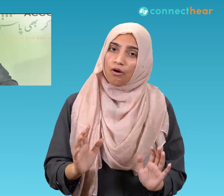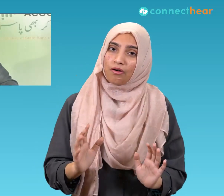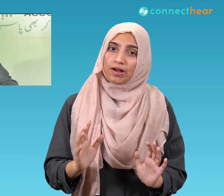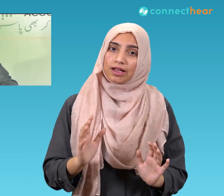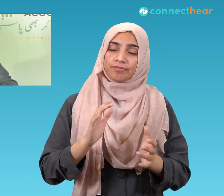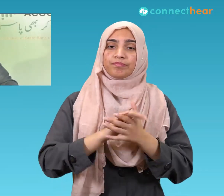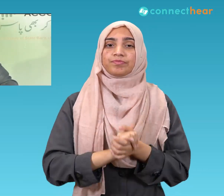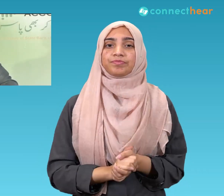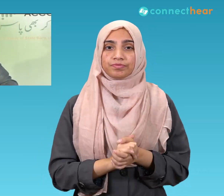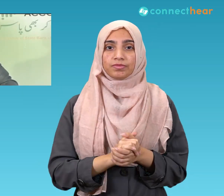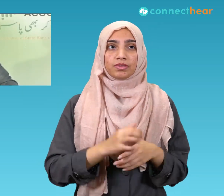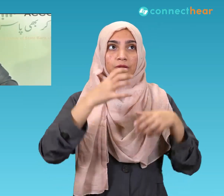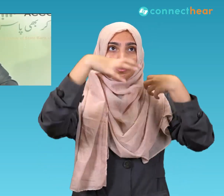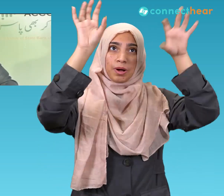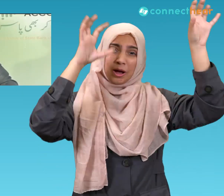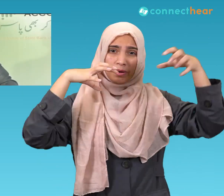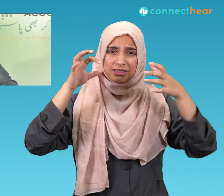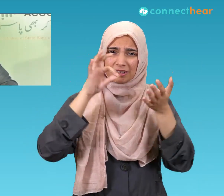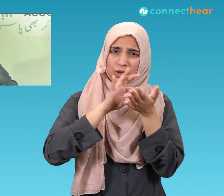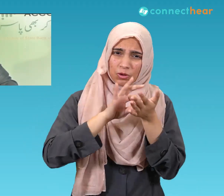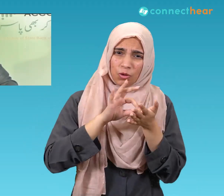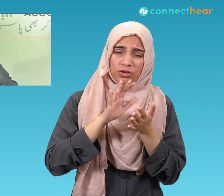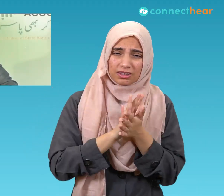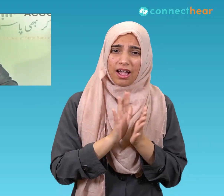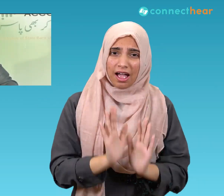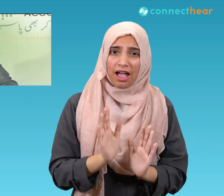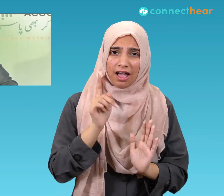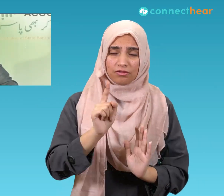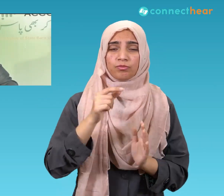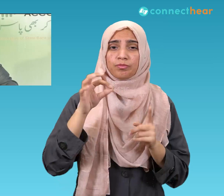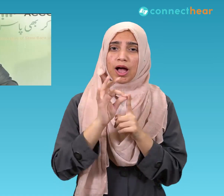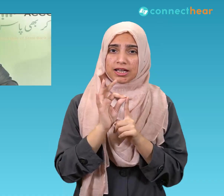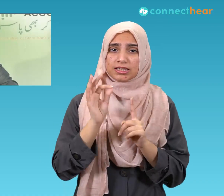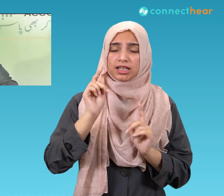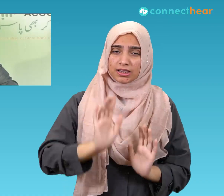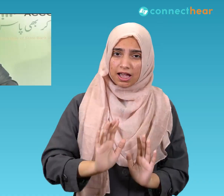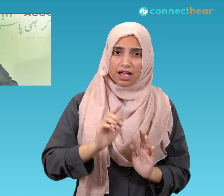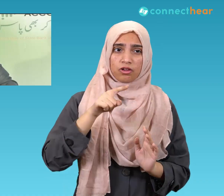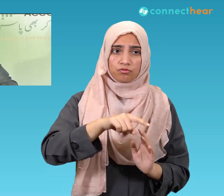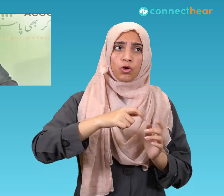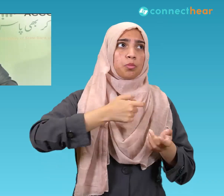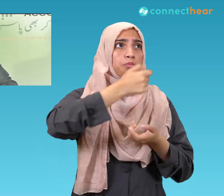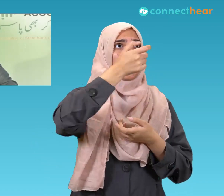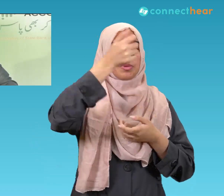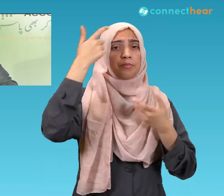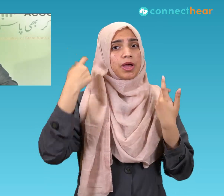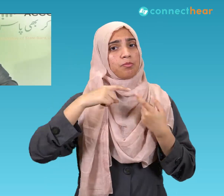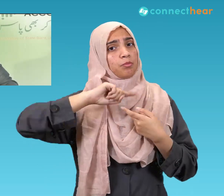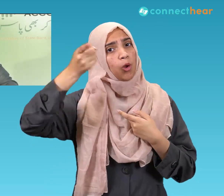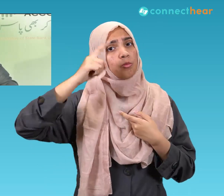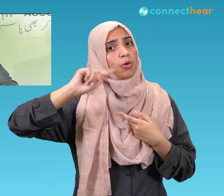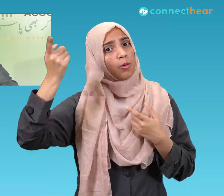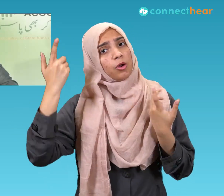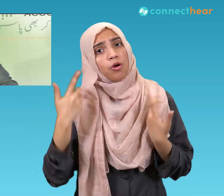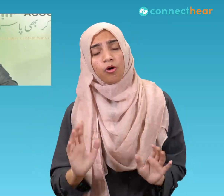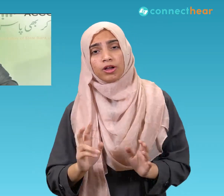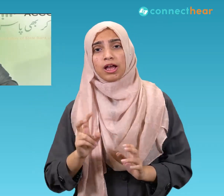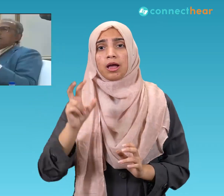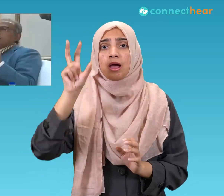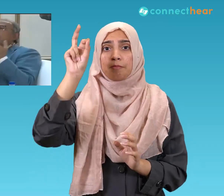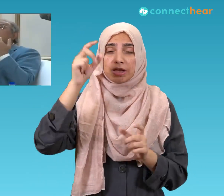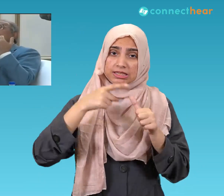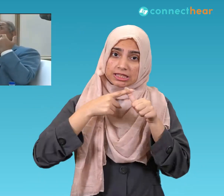فورن لونز کی بات کر رہا ہوں. اب تک ہم $20 ارب 2.5 سالوں میں واپس کر چکے ہیں.